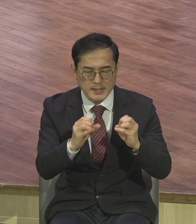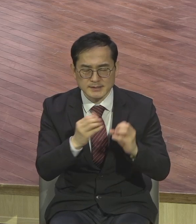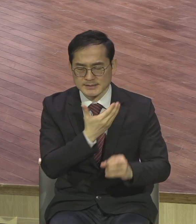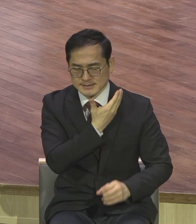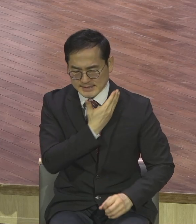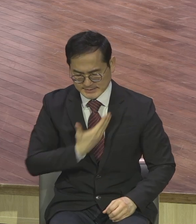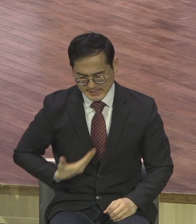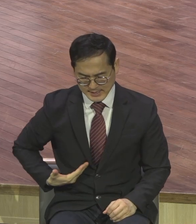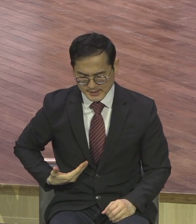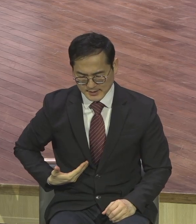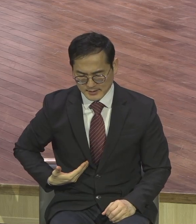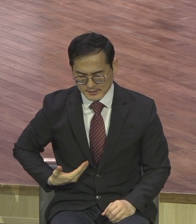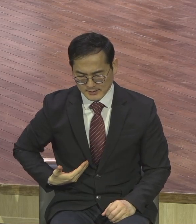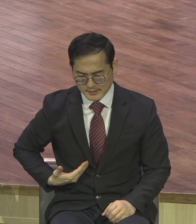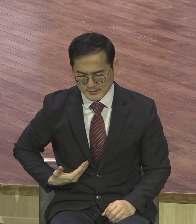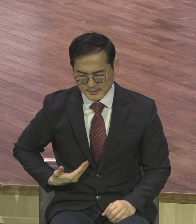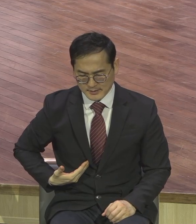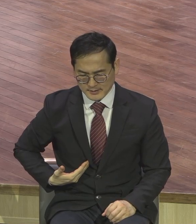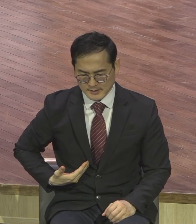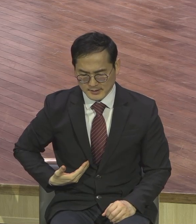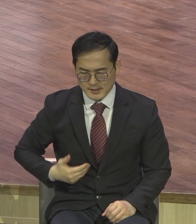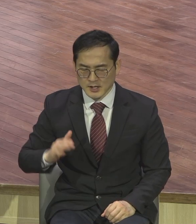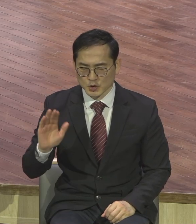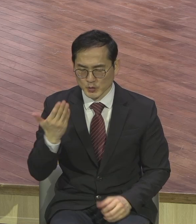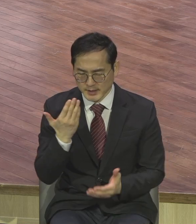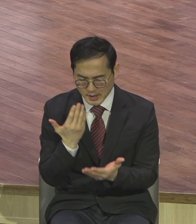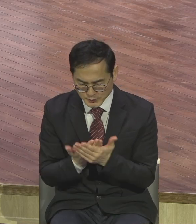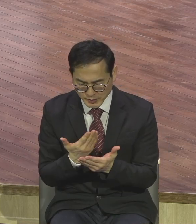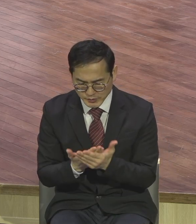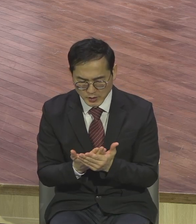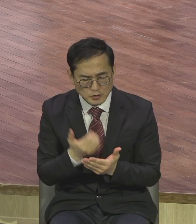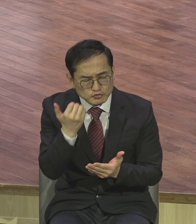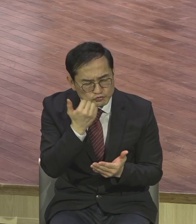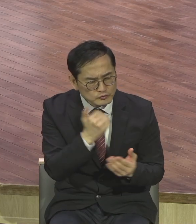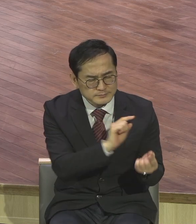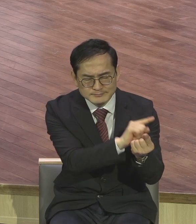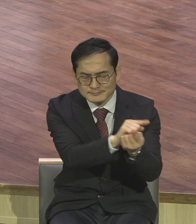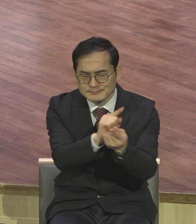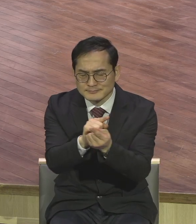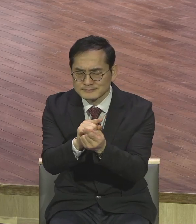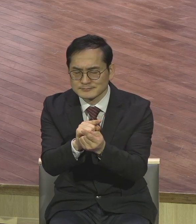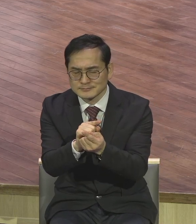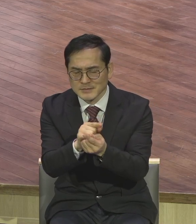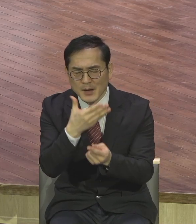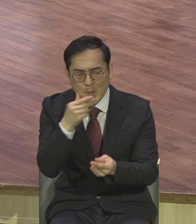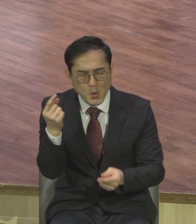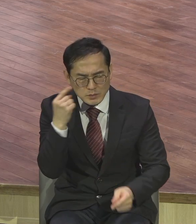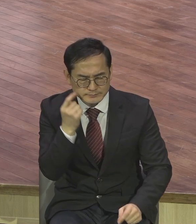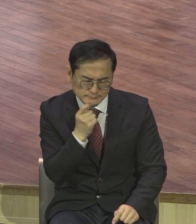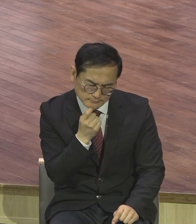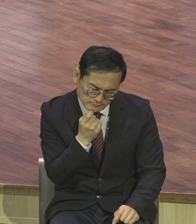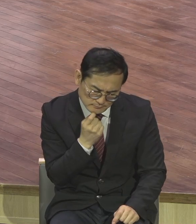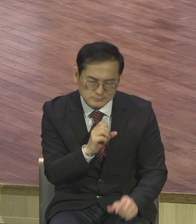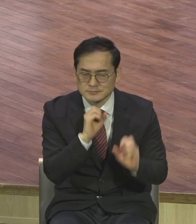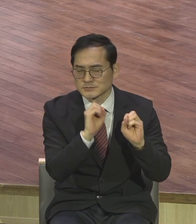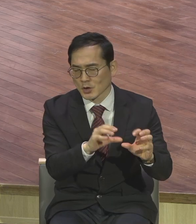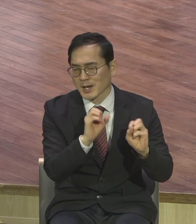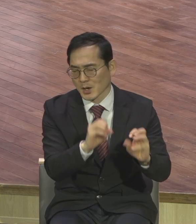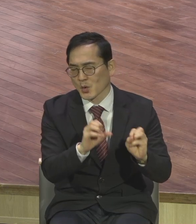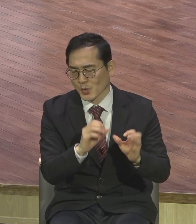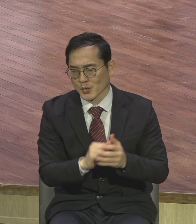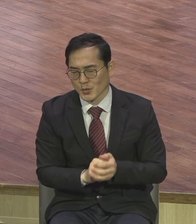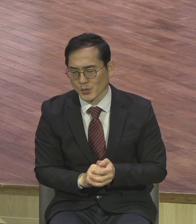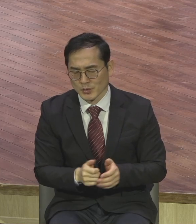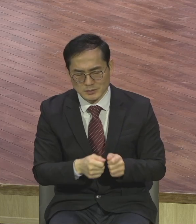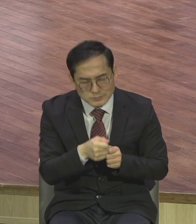제자들로 2022년 정말로 만나는 누구에게든지 복음을 전하든지 복음지를